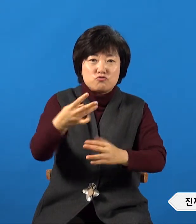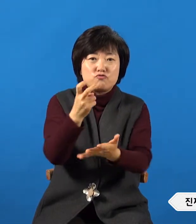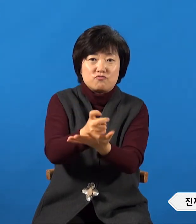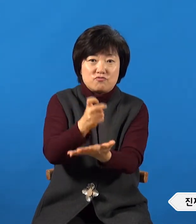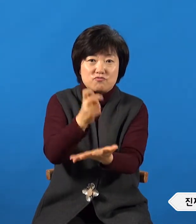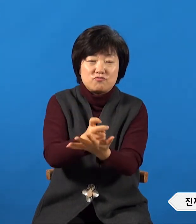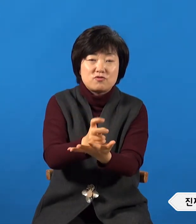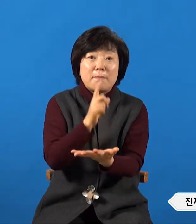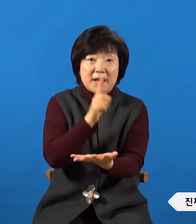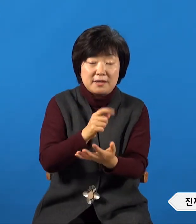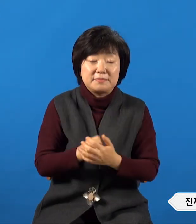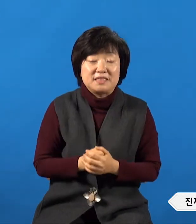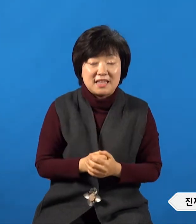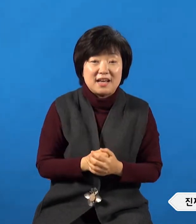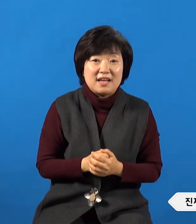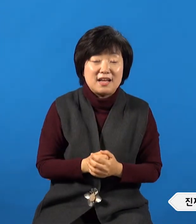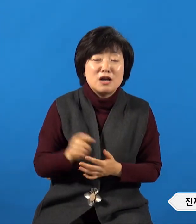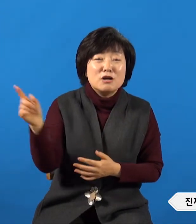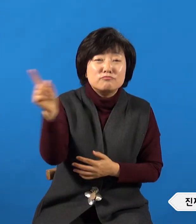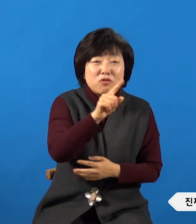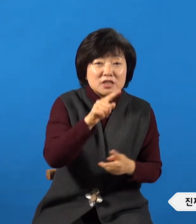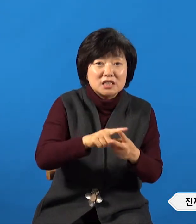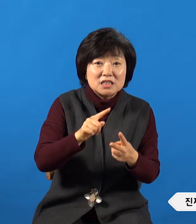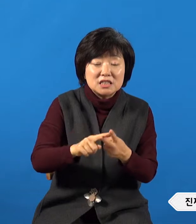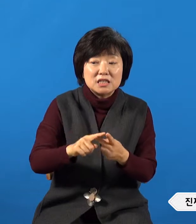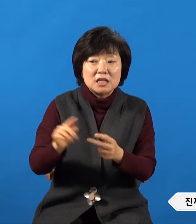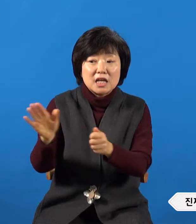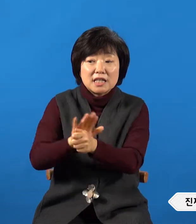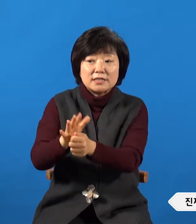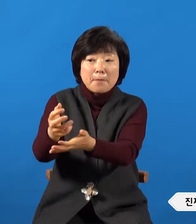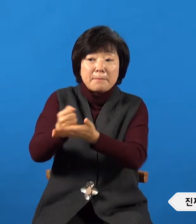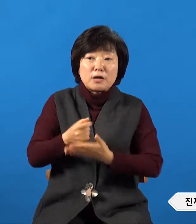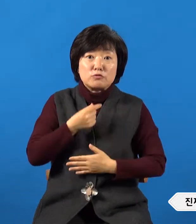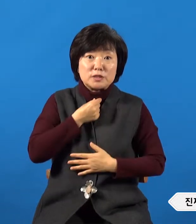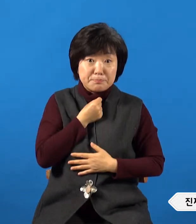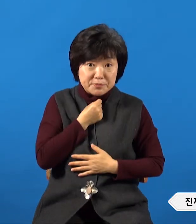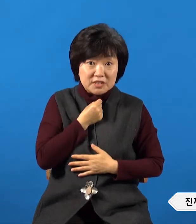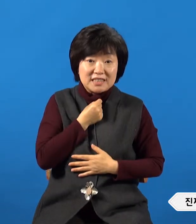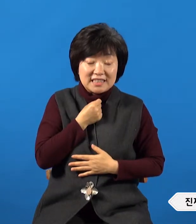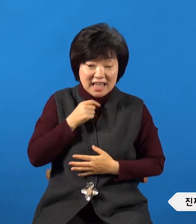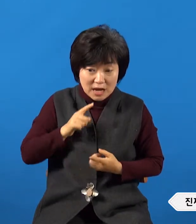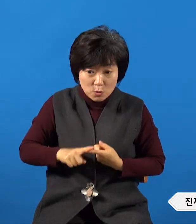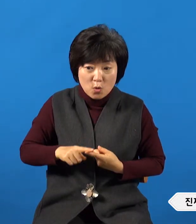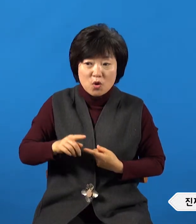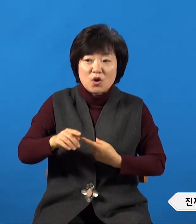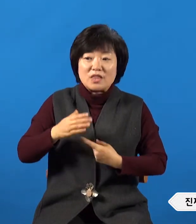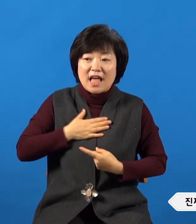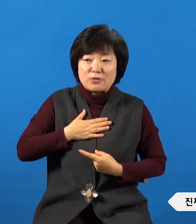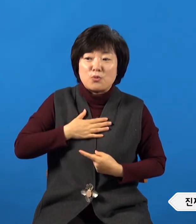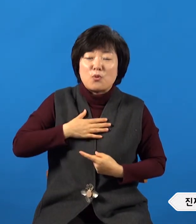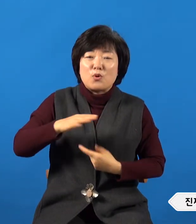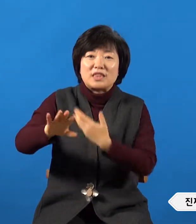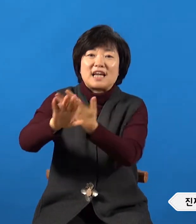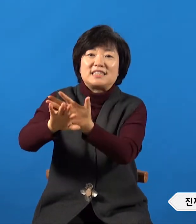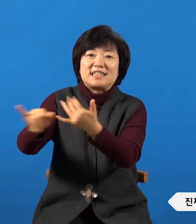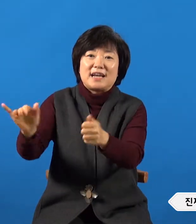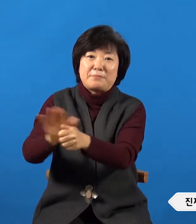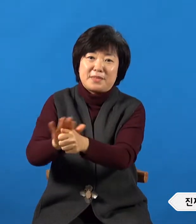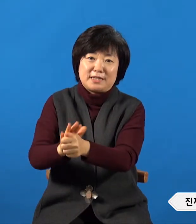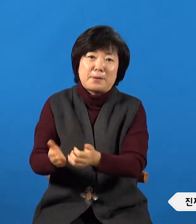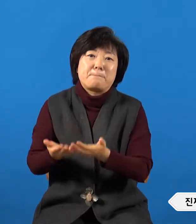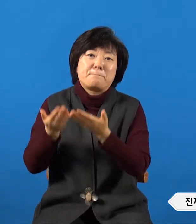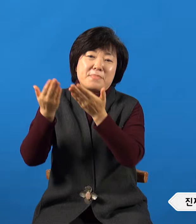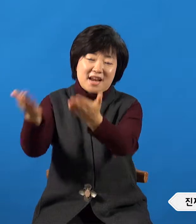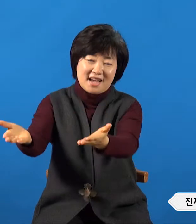말씀하시며 우리 가운데 말씀합니다. 무엇인지 남에게 대접을 받고자 하는 대로 너도 남을